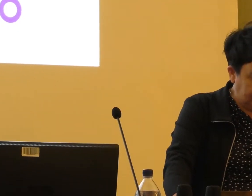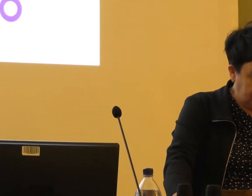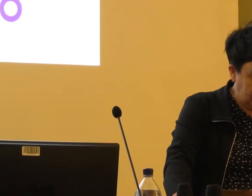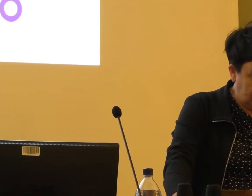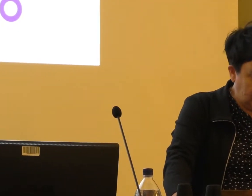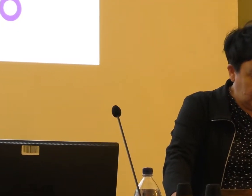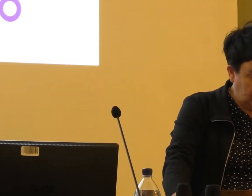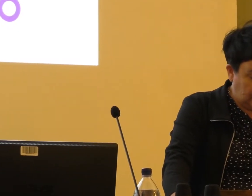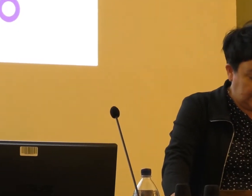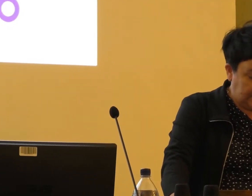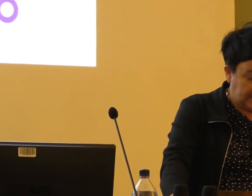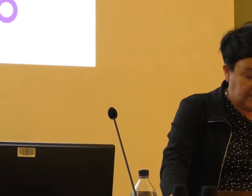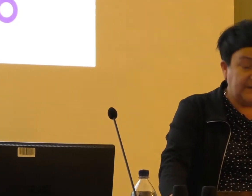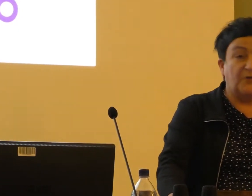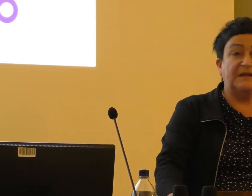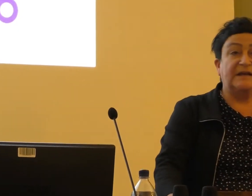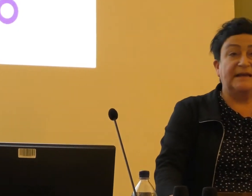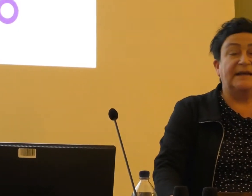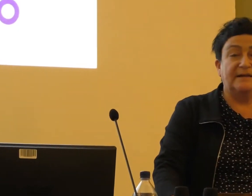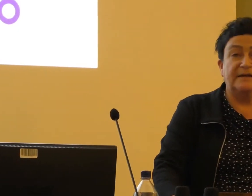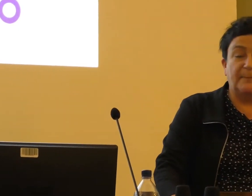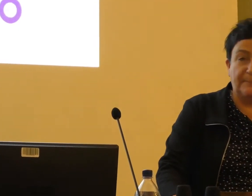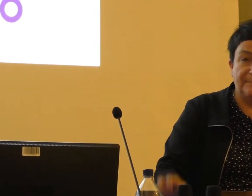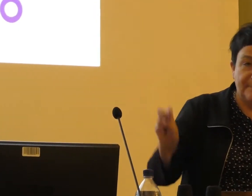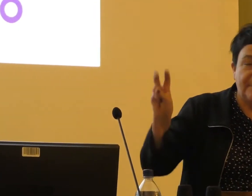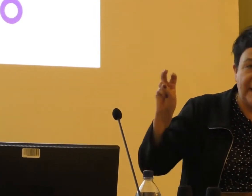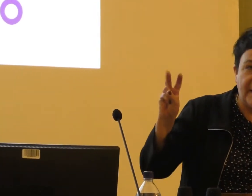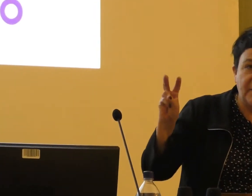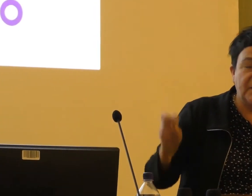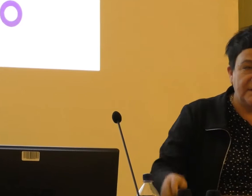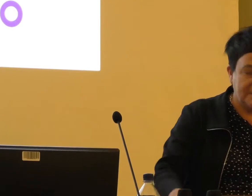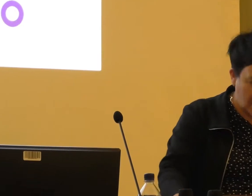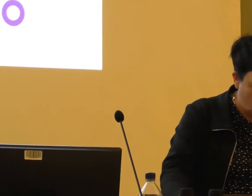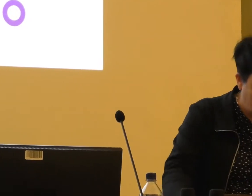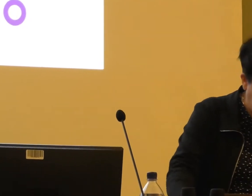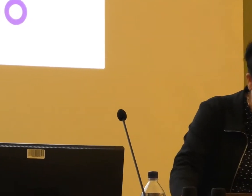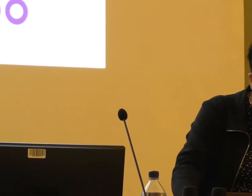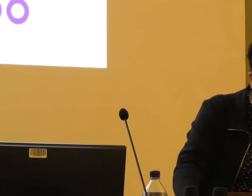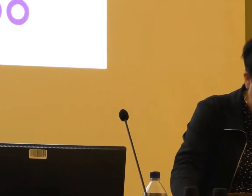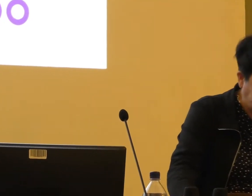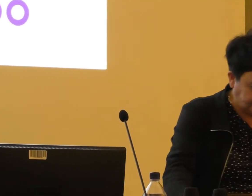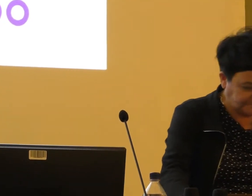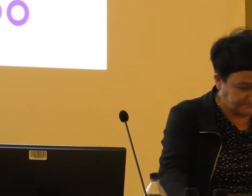etymologiaa. Paitsi että ne ovat tietenkin kaikki peräisin.